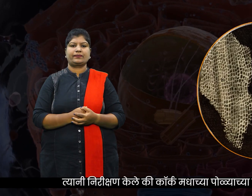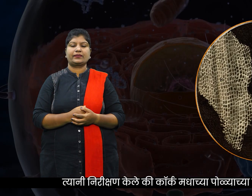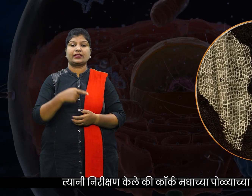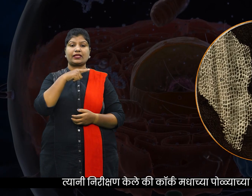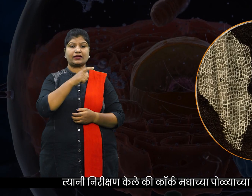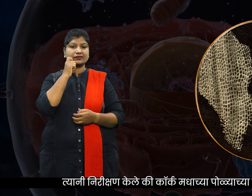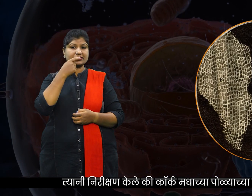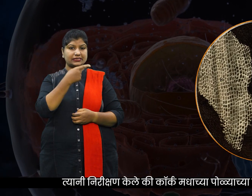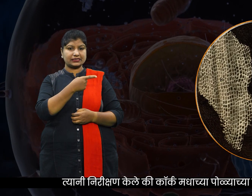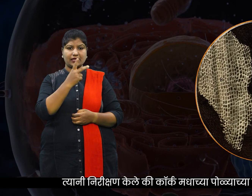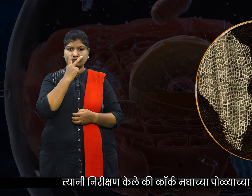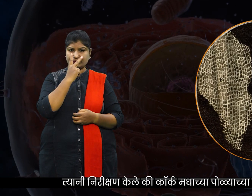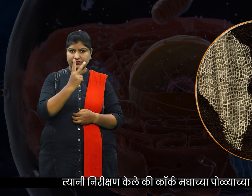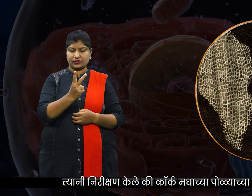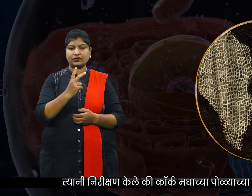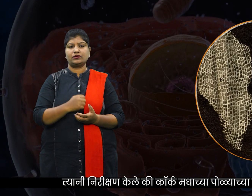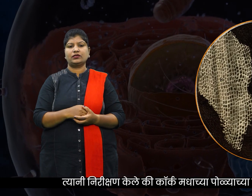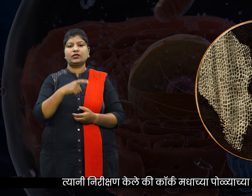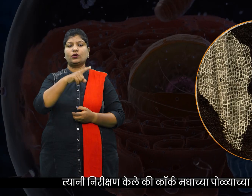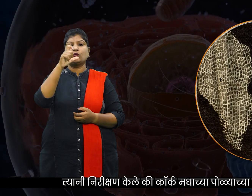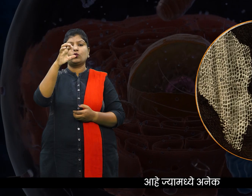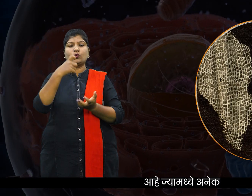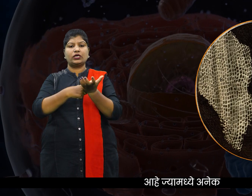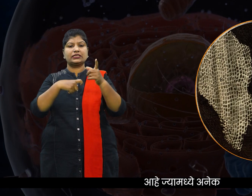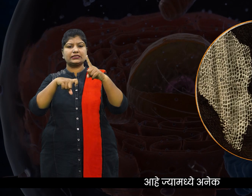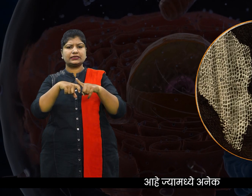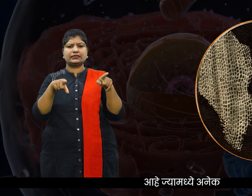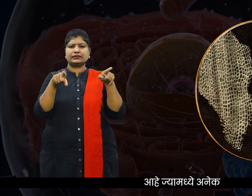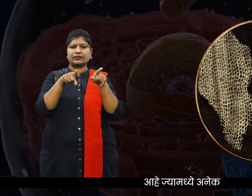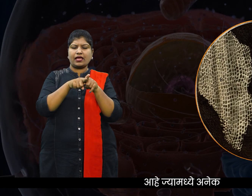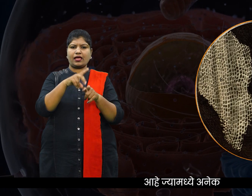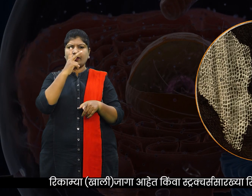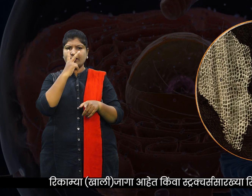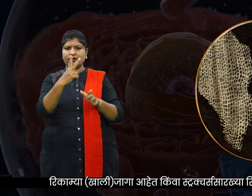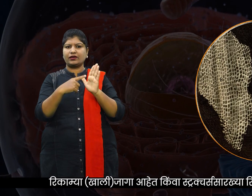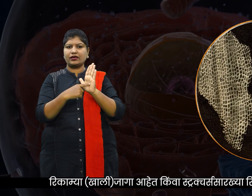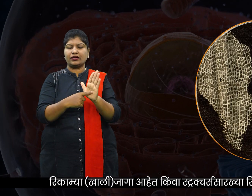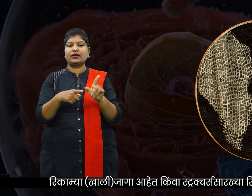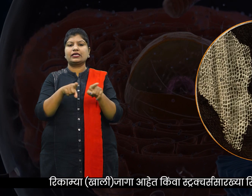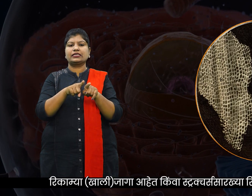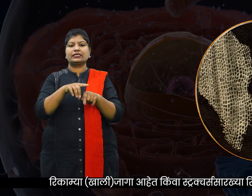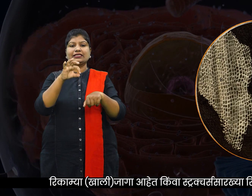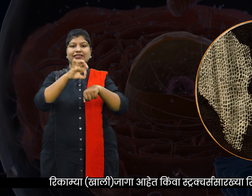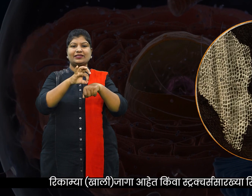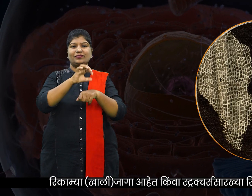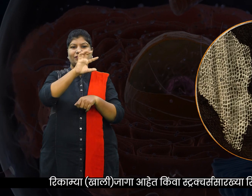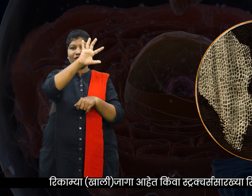त्यांनी निरीक्षण केले की कॉर्क मधाच्या पोळाच्या संरचनेसारखे आहे, ज्यामध्ये अनेक रिकाम्या खाली जागा आहेत